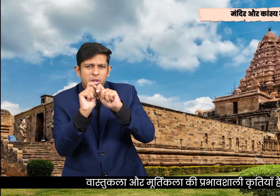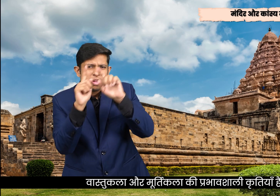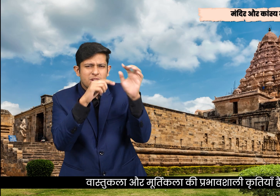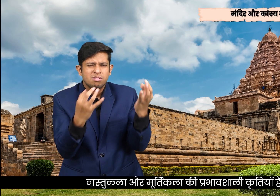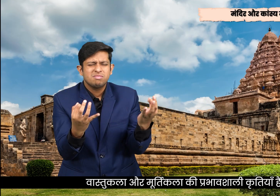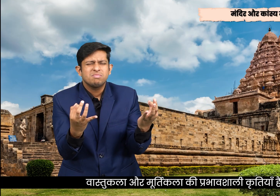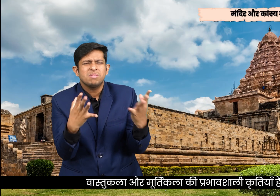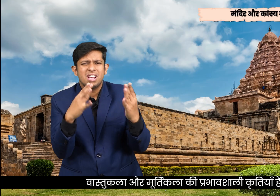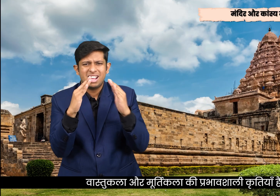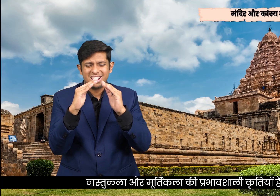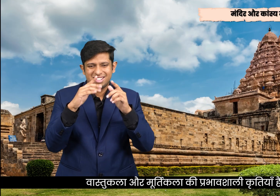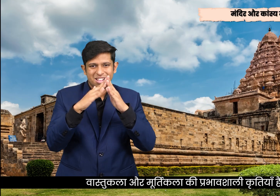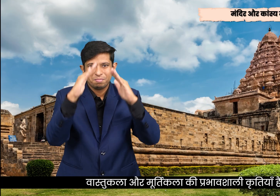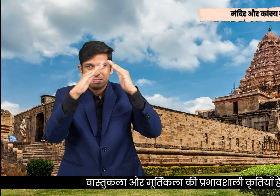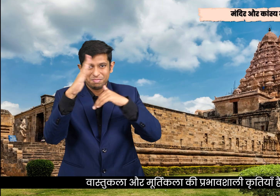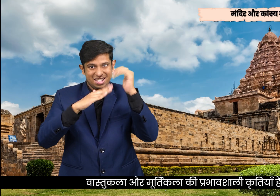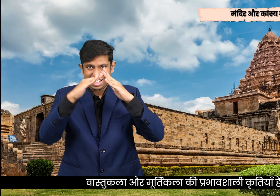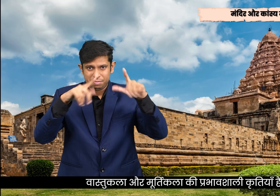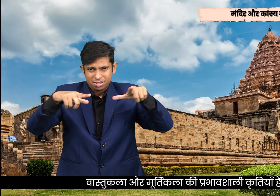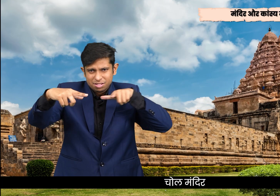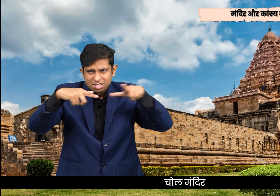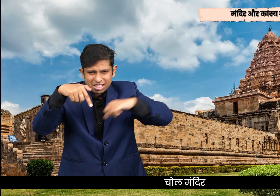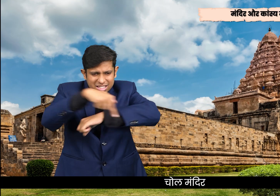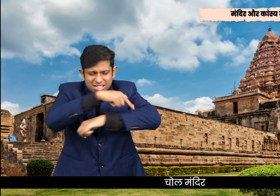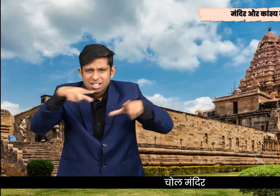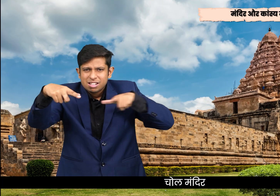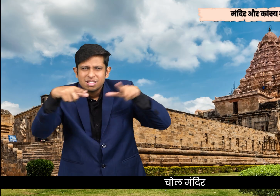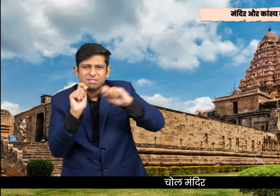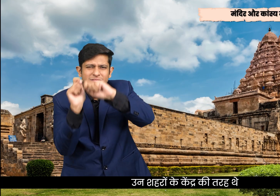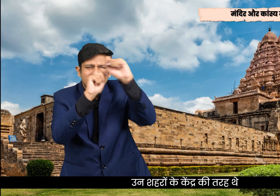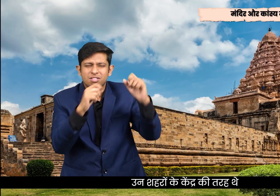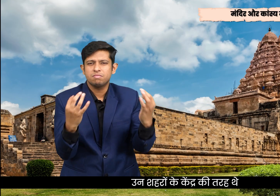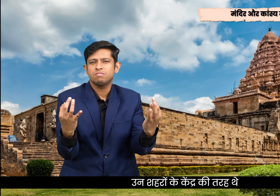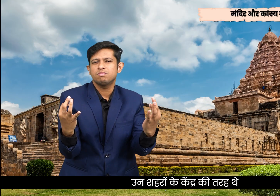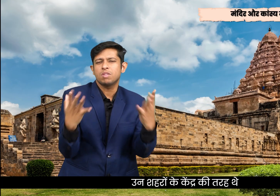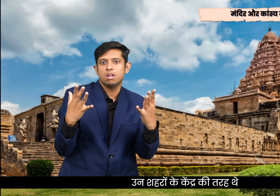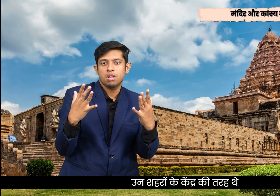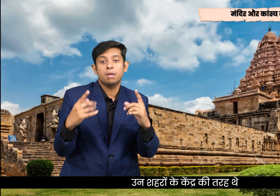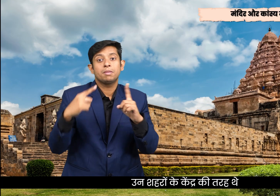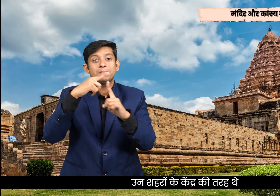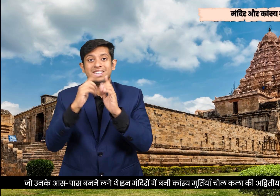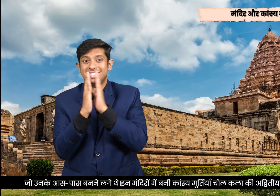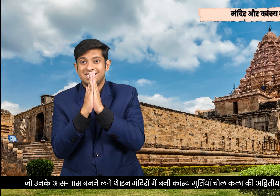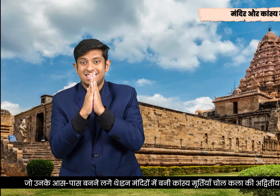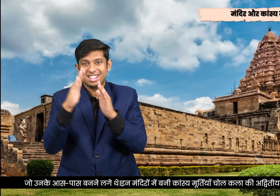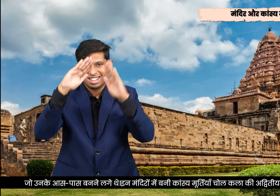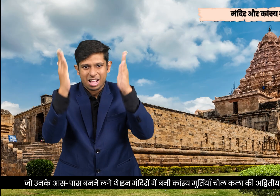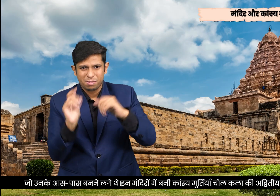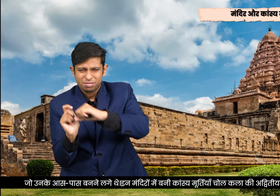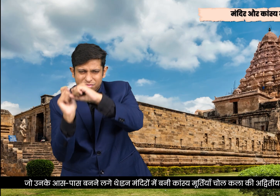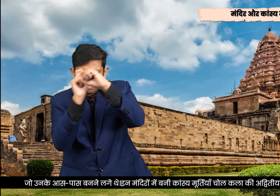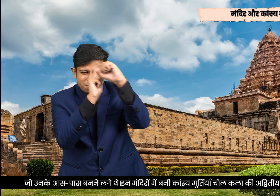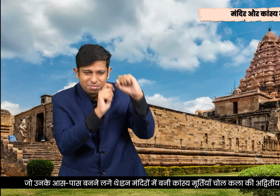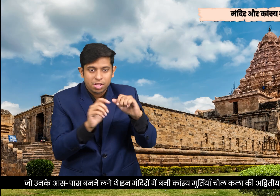और मूर्तिकला की प्रभावशाली कृतियां हैं। चोल मंदिर उन शहरों के केंद्र की तरह थे